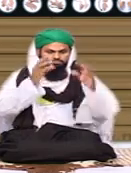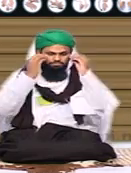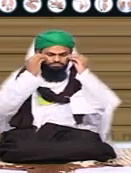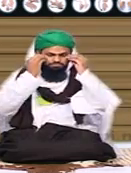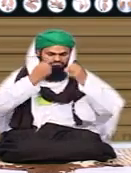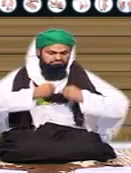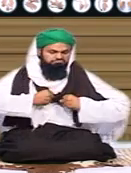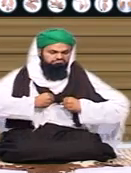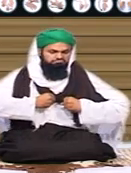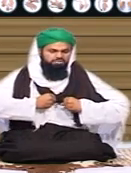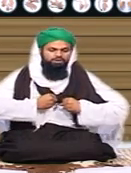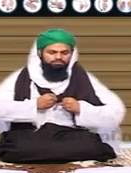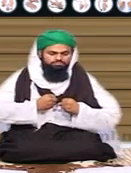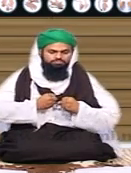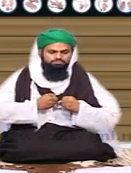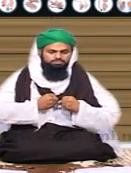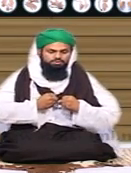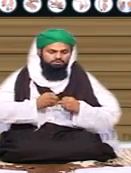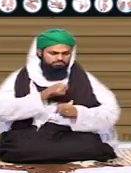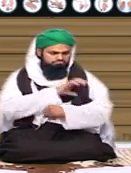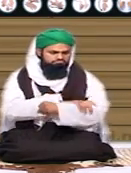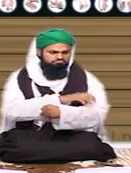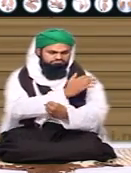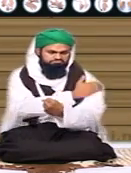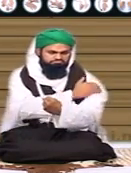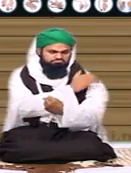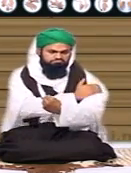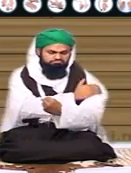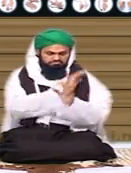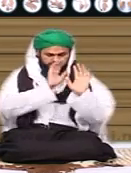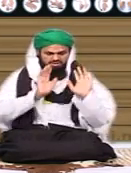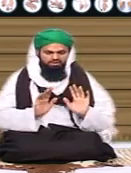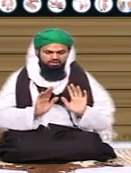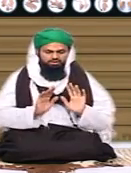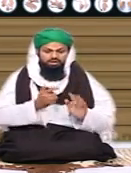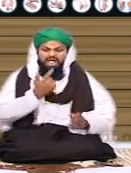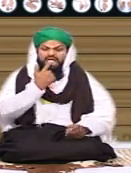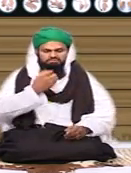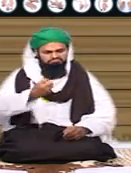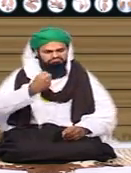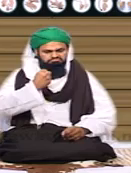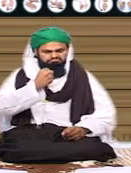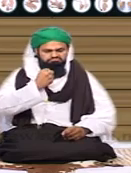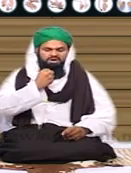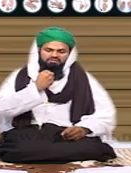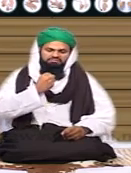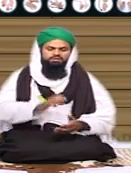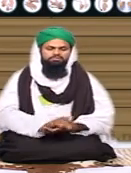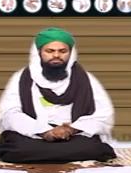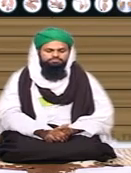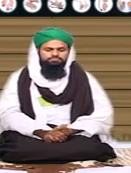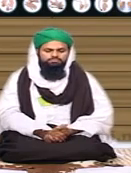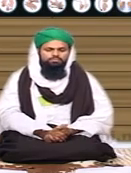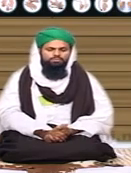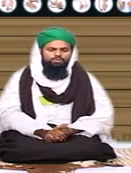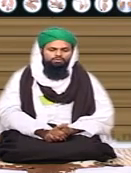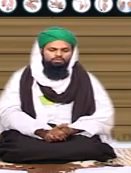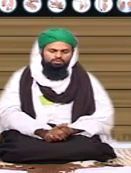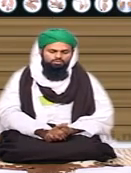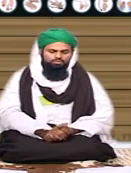طرح کی آرزویں بھی اس کی جوان ہوتی ہیں, اس کے اعصاب میں طاقت ہوتی ہے, زبان میں قوت ہوتی ہے, ہر